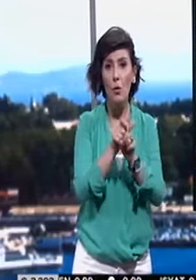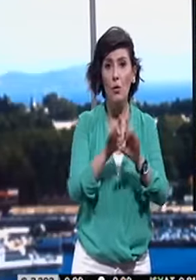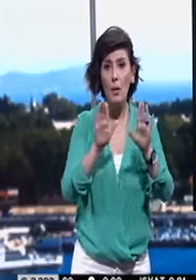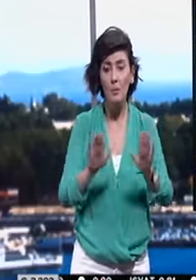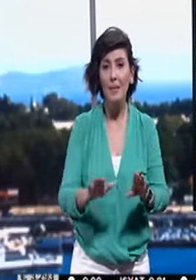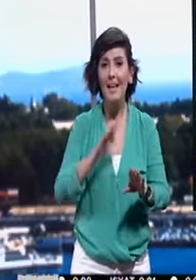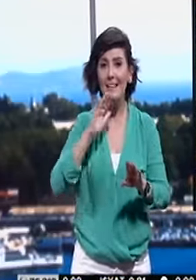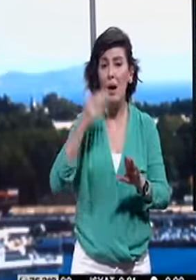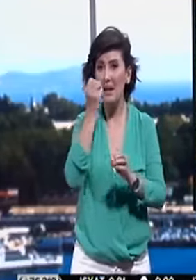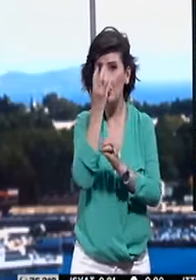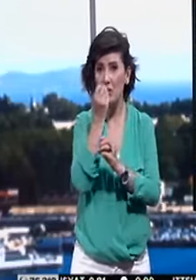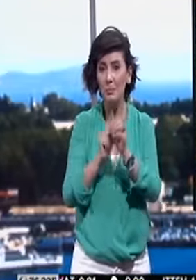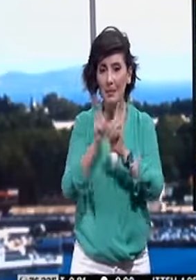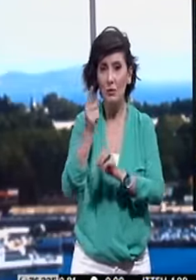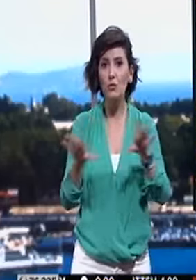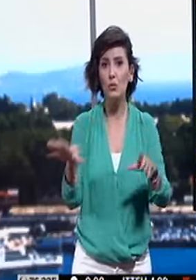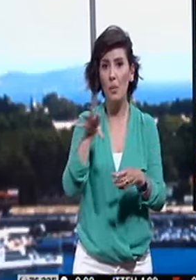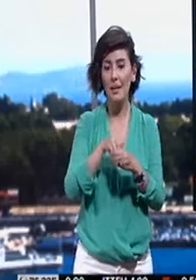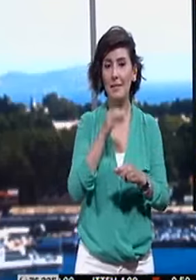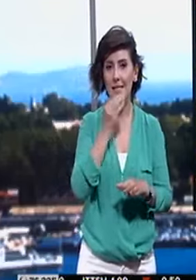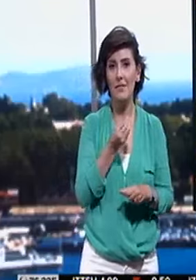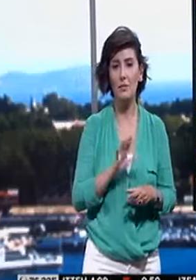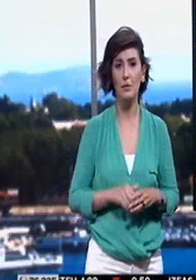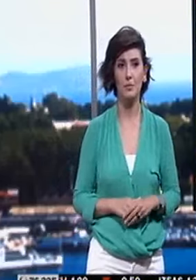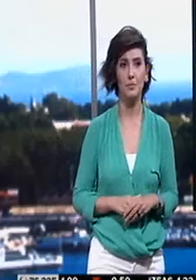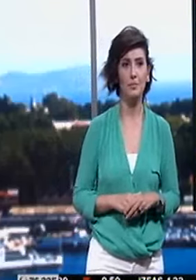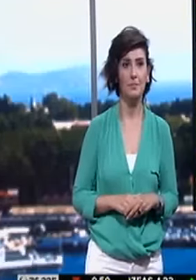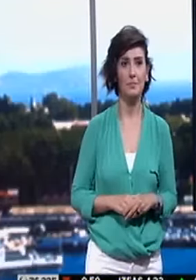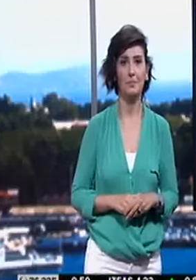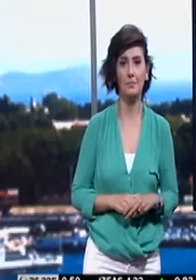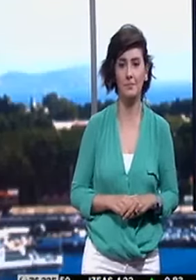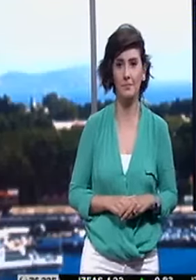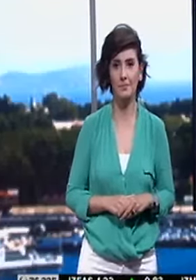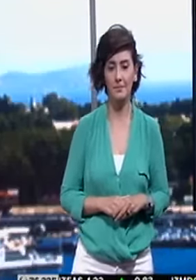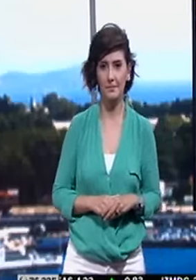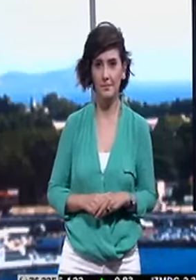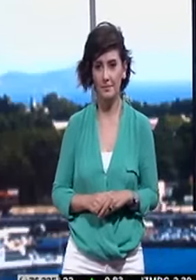koruma altında bulunan yabani orkide bitkisinin toplanmasına izin verilmiyor.